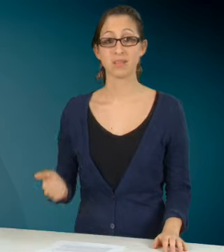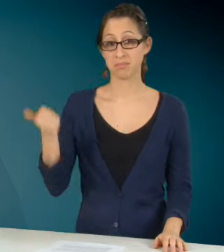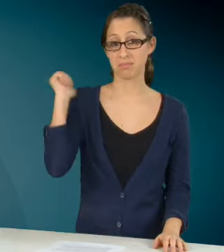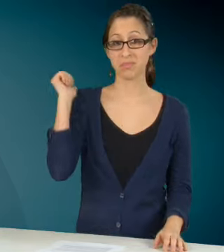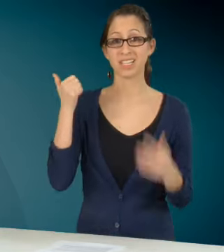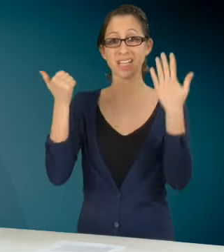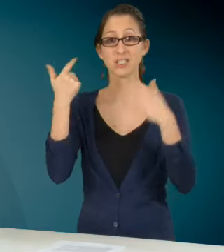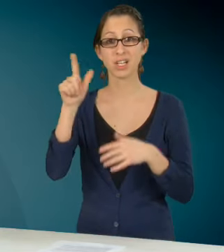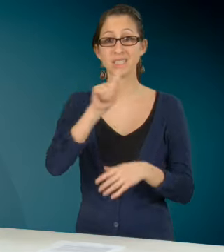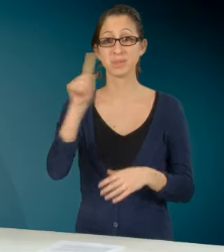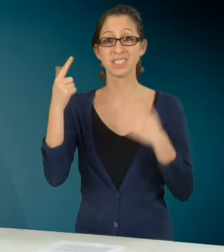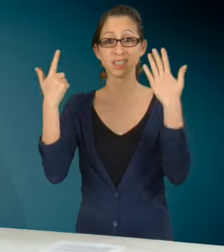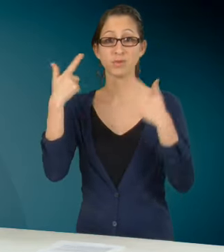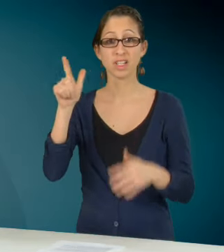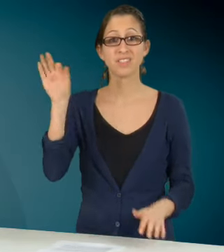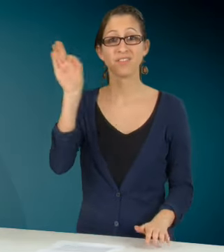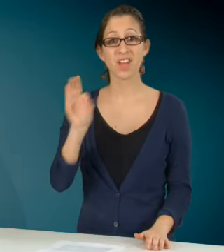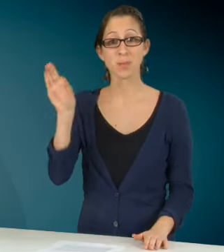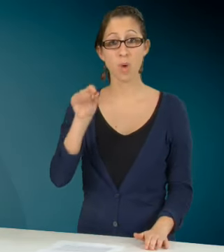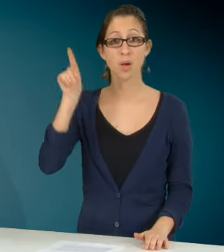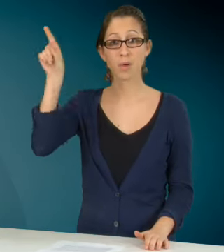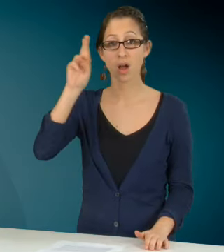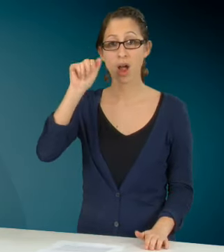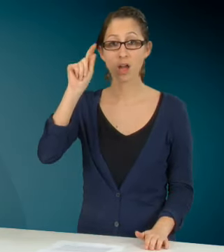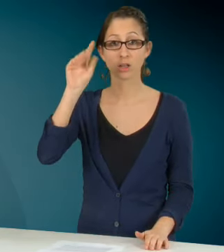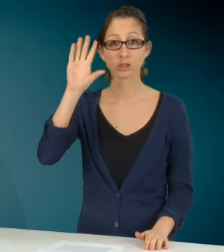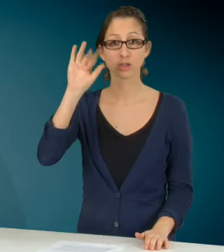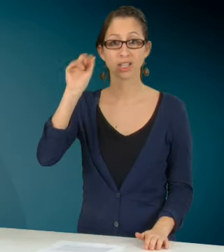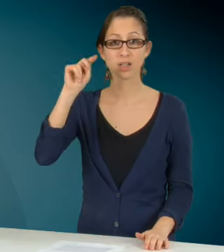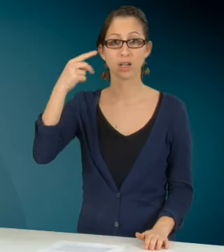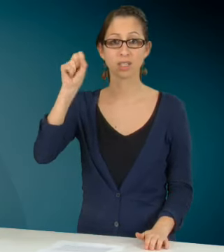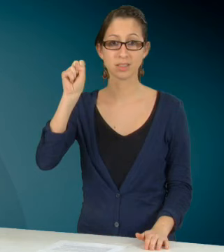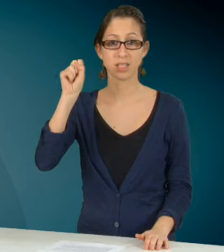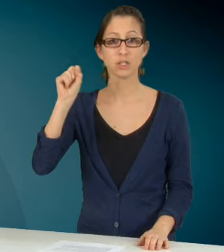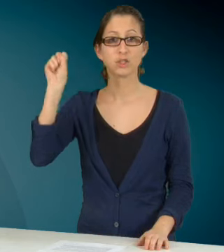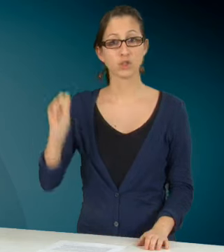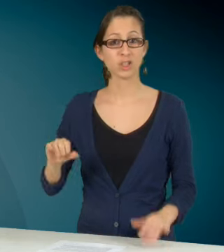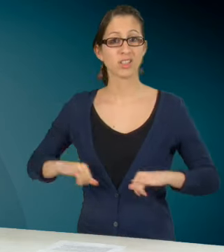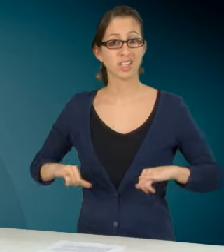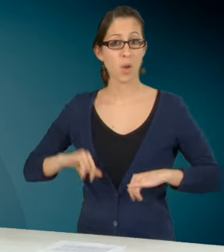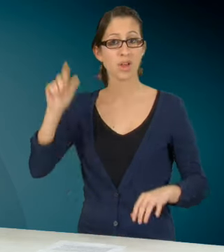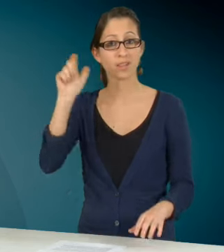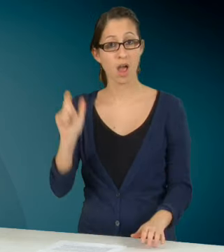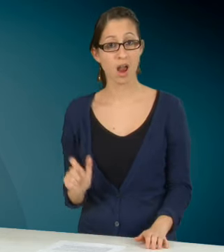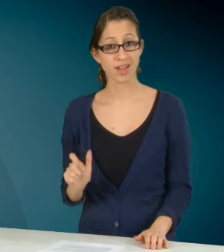am 26 27 februar 2011 fand in allerdings im südtirol italien